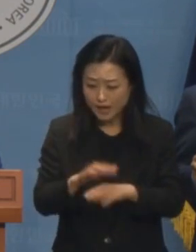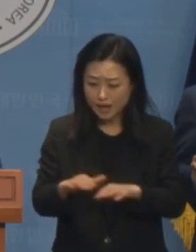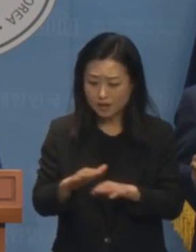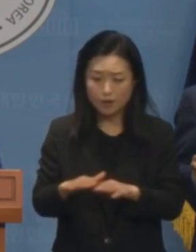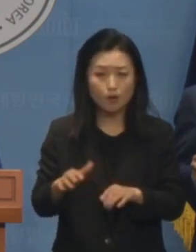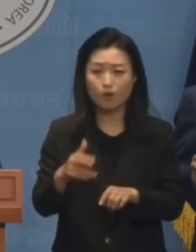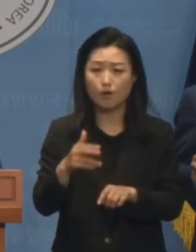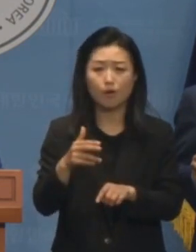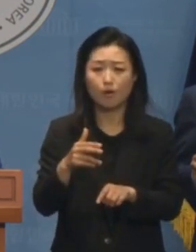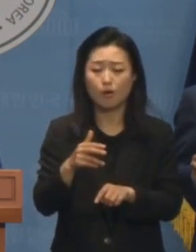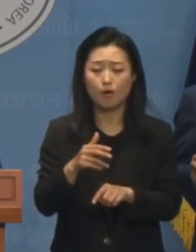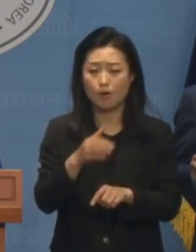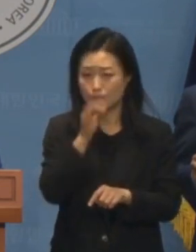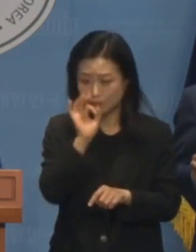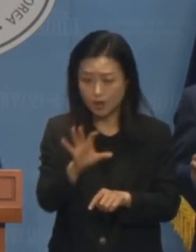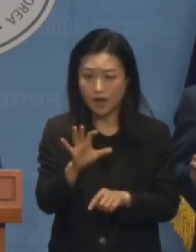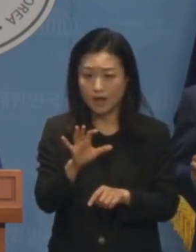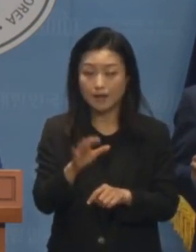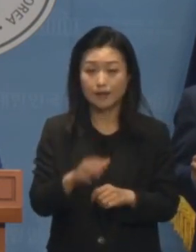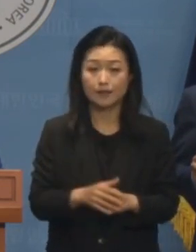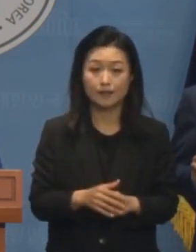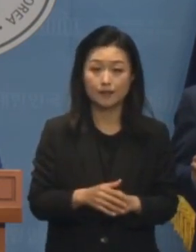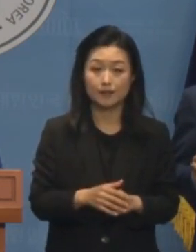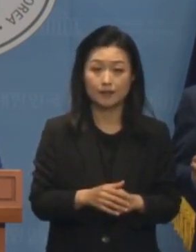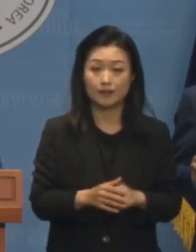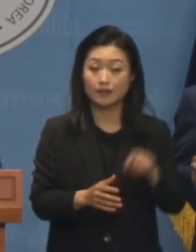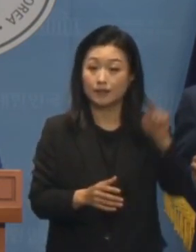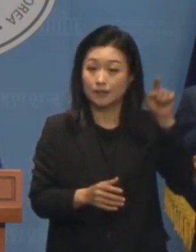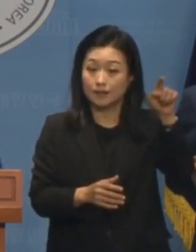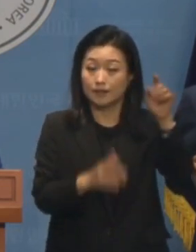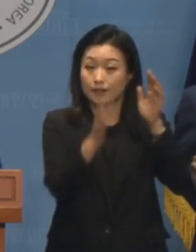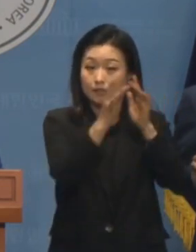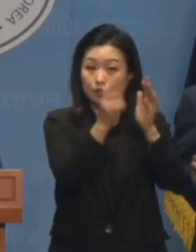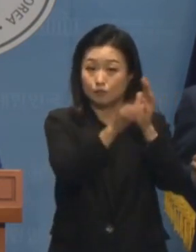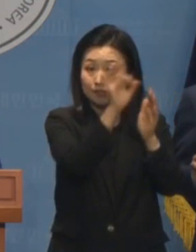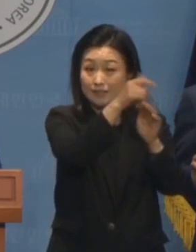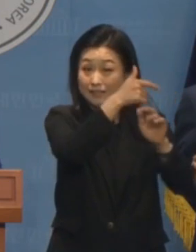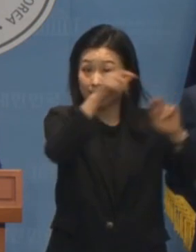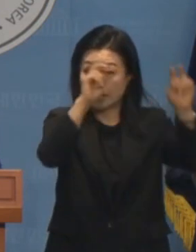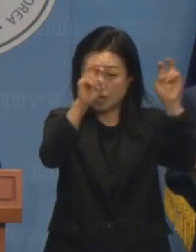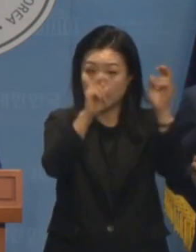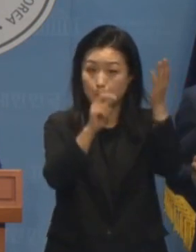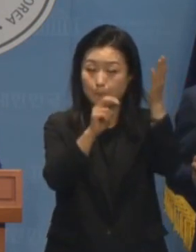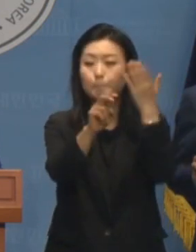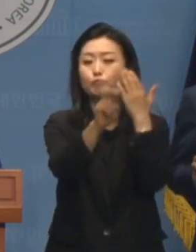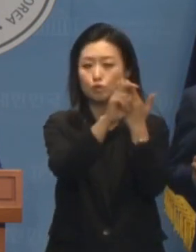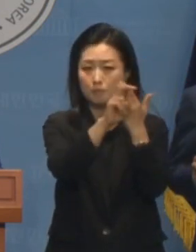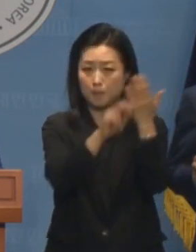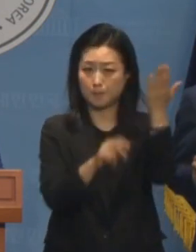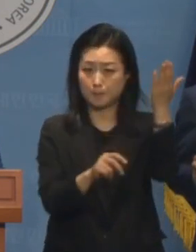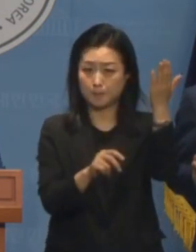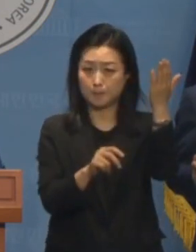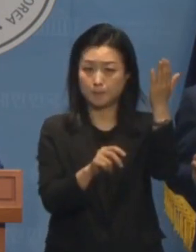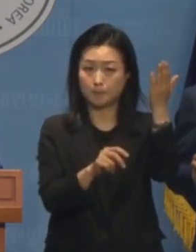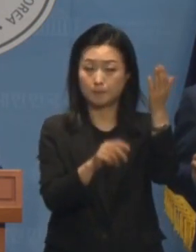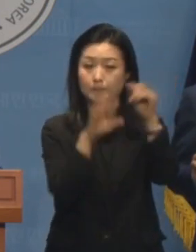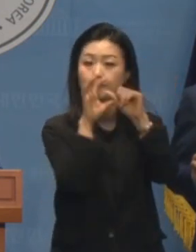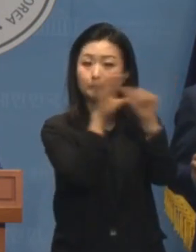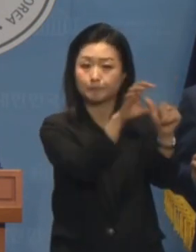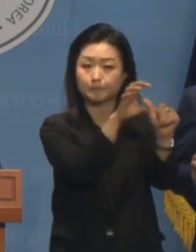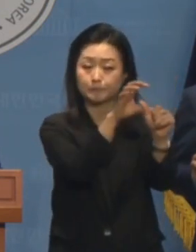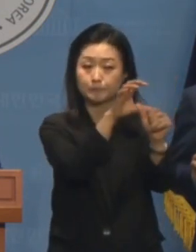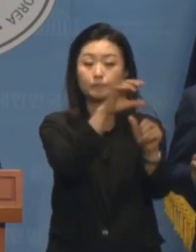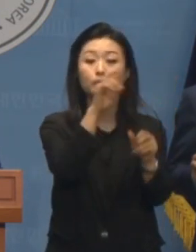대처하지 못해왔습니다. 이러한 플랫폼 대기업의 불공정 거래 행위에 효율적으로 대응하기